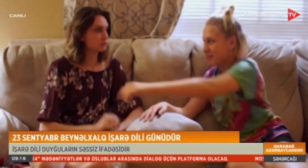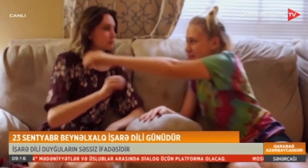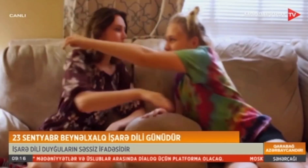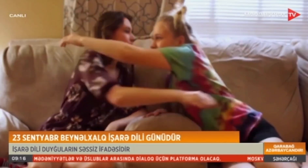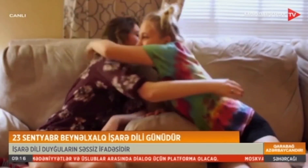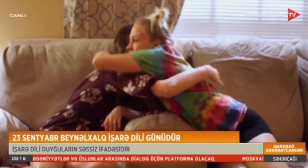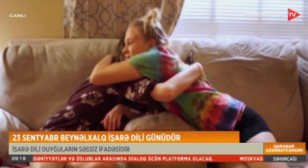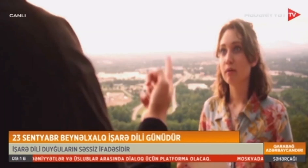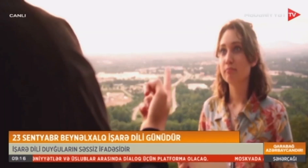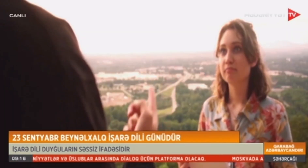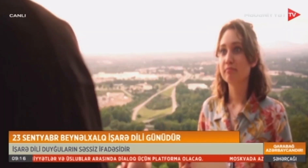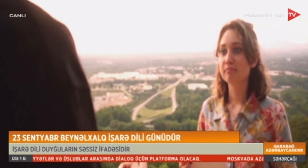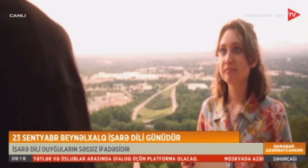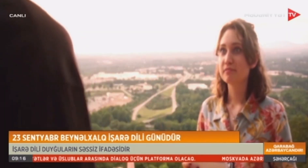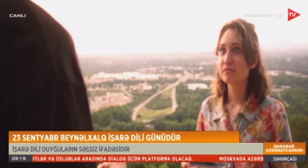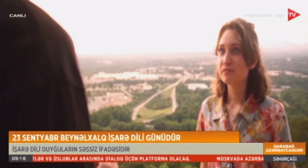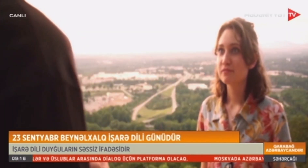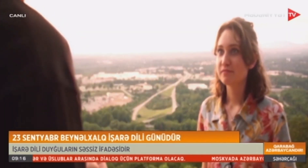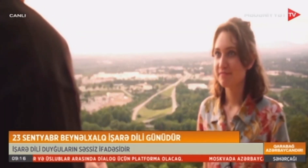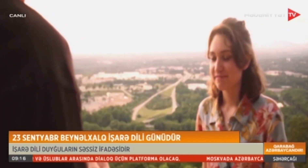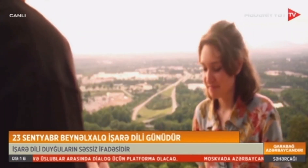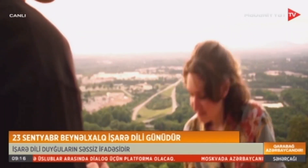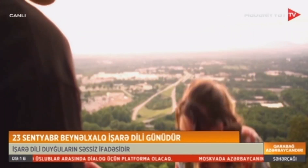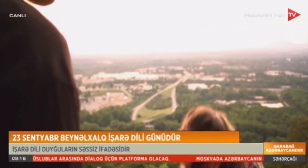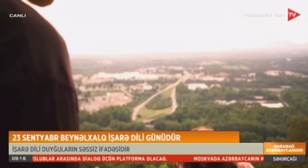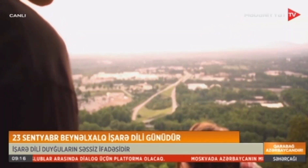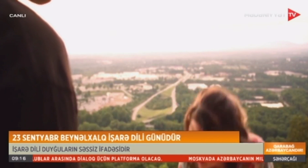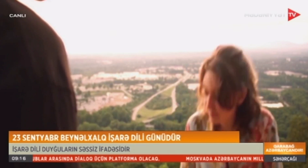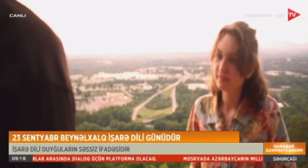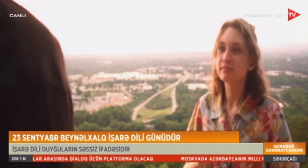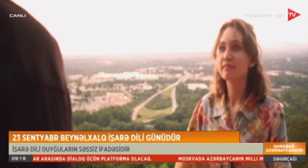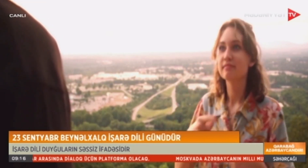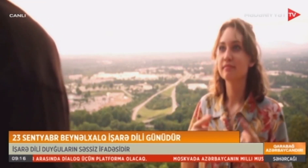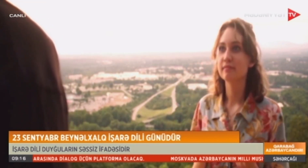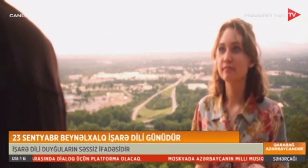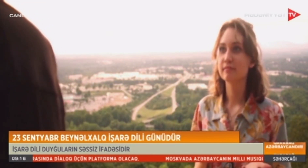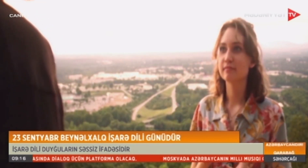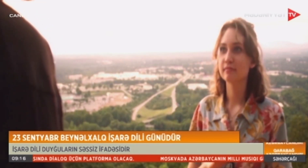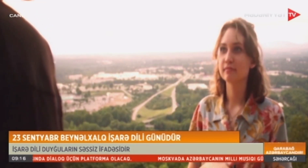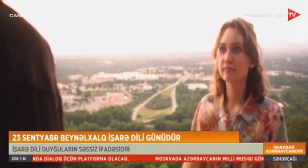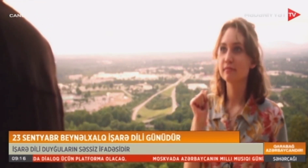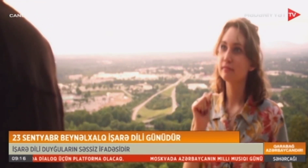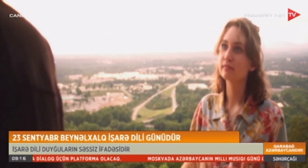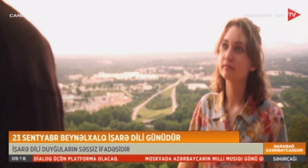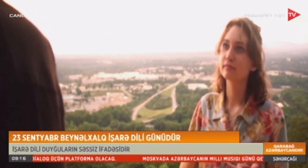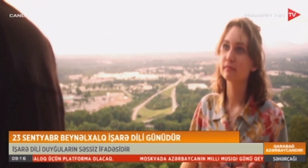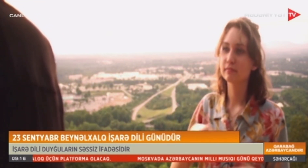70 milyondan çox eşitmə məhdudiyyətli insanlar var. Günel xanım, maraqlıdır. O, yəqin ki, beynəlxalq işarət dilinin